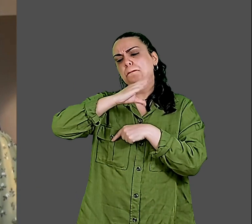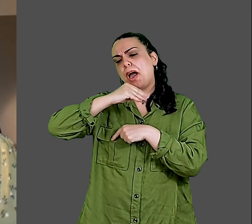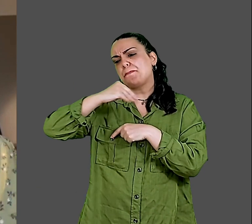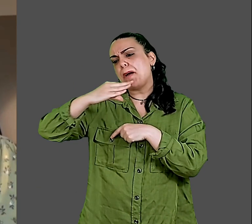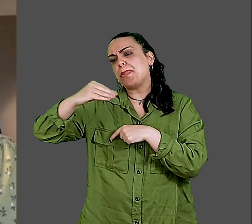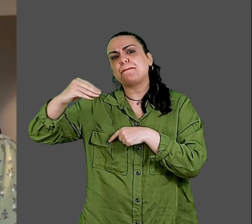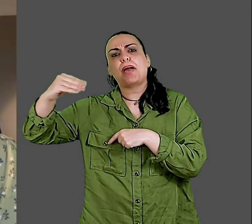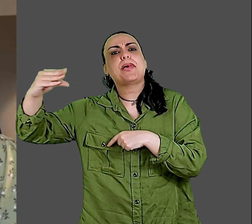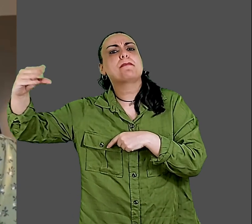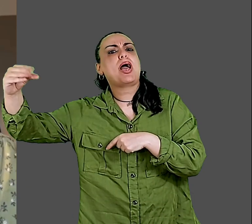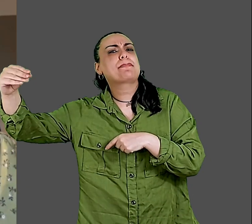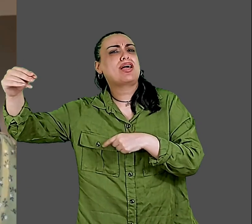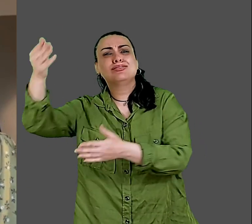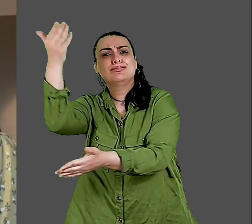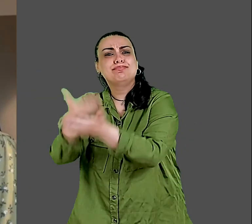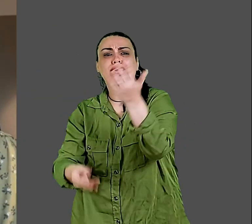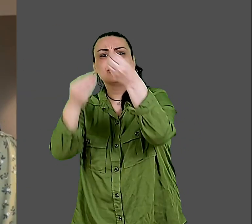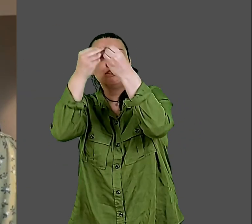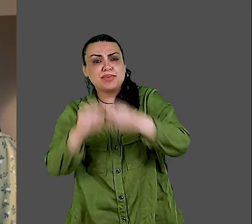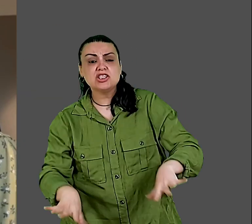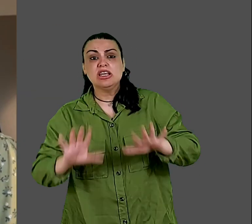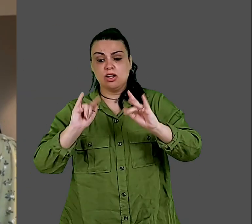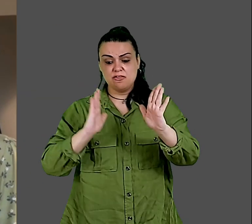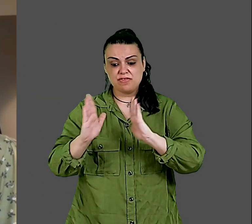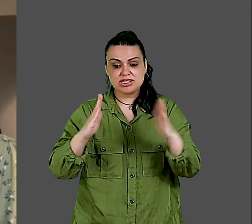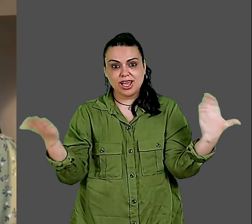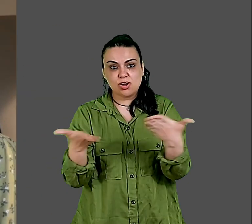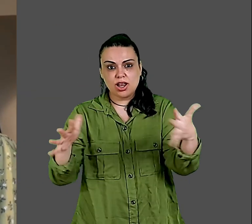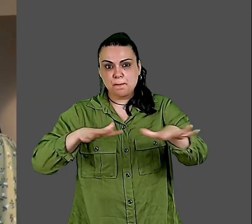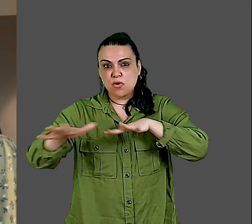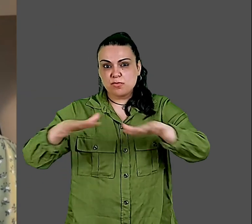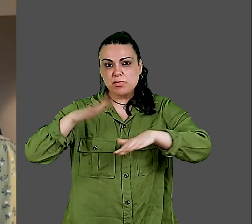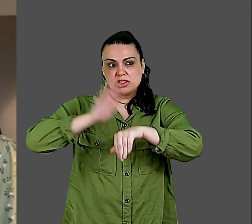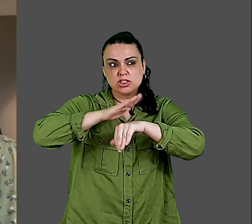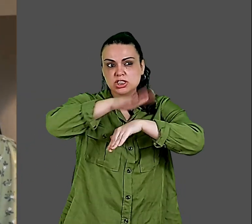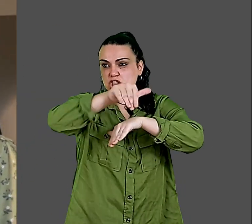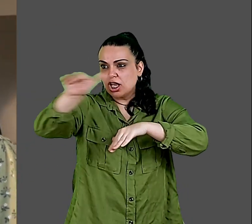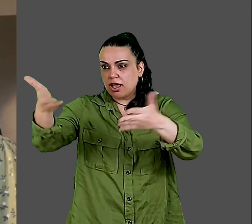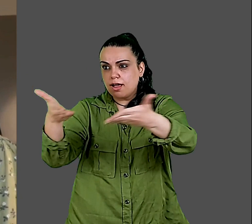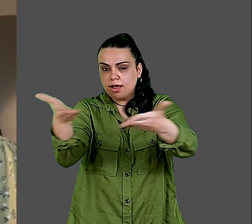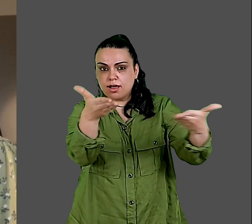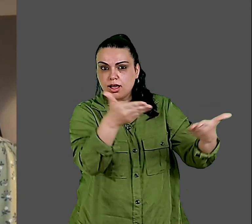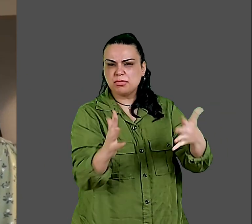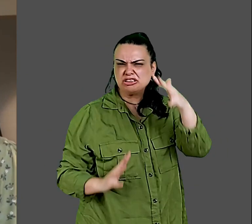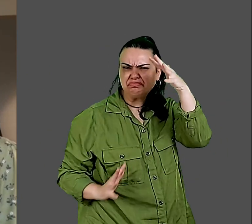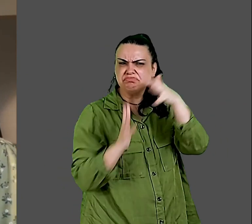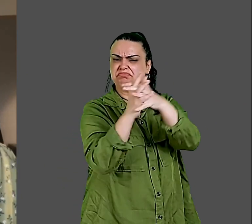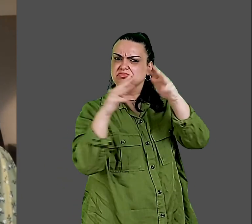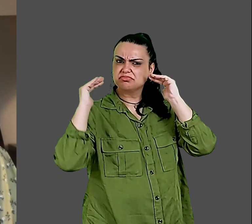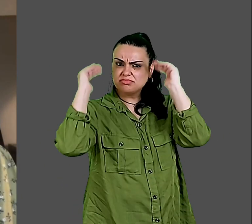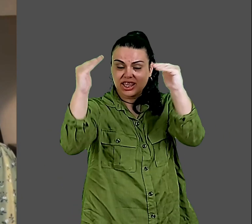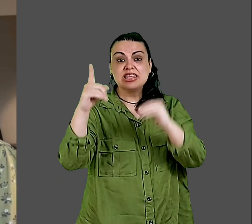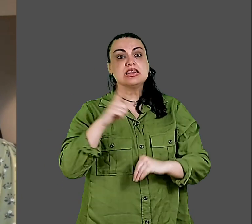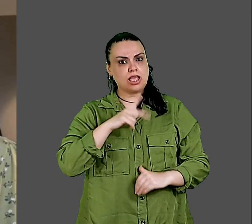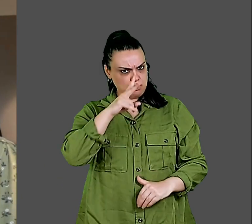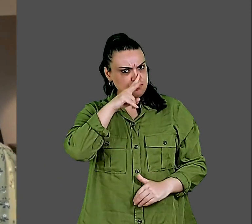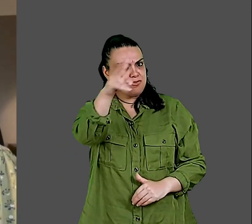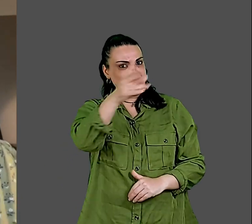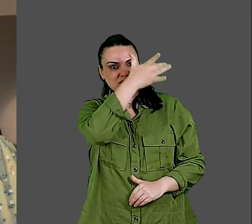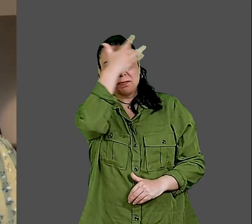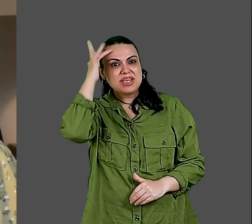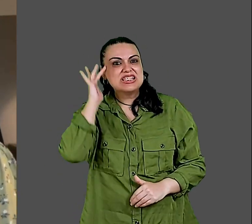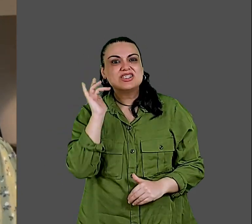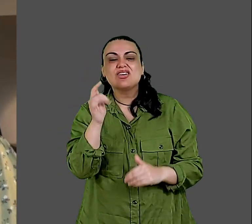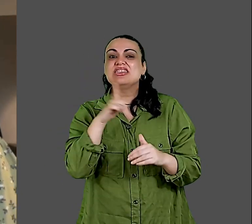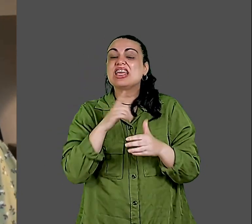Deus, porque nessa fase desse movimento Chamados à Excelência, nós temos uma quantidade muito expressiva de pessoas que